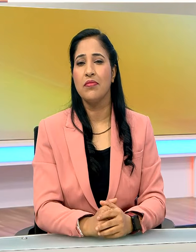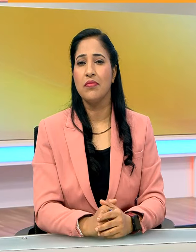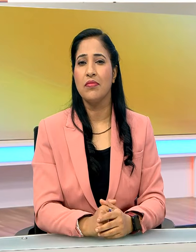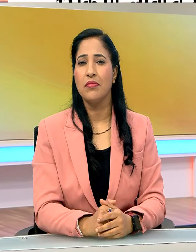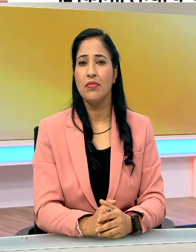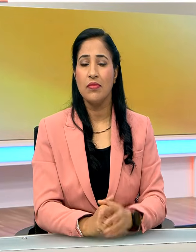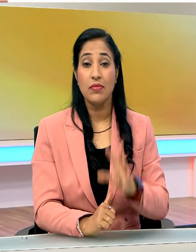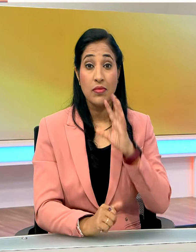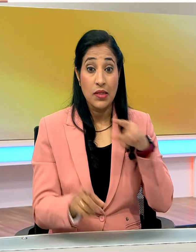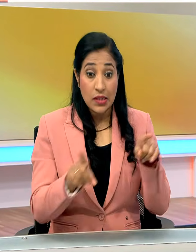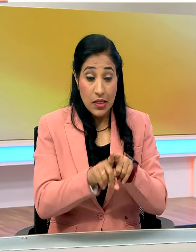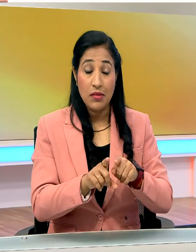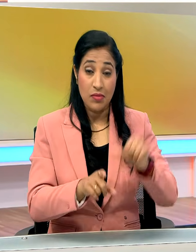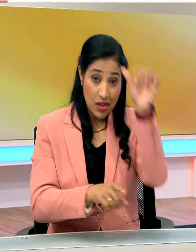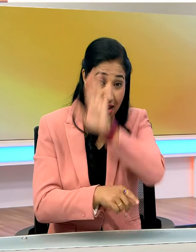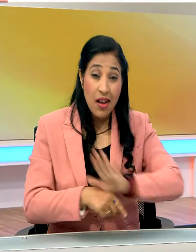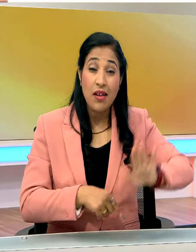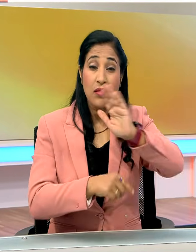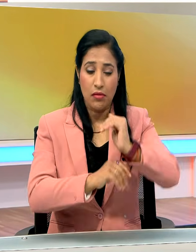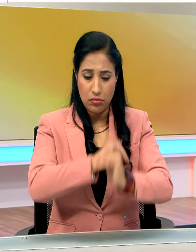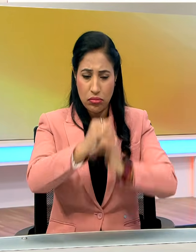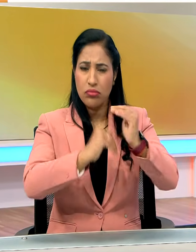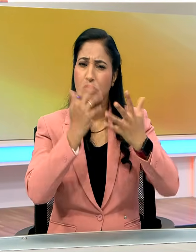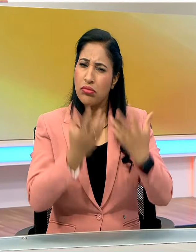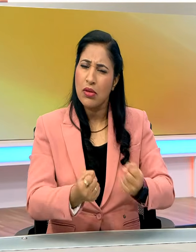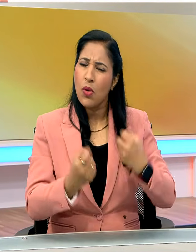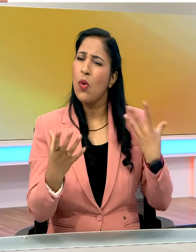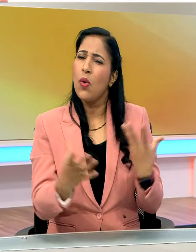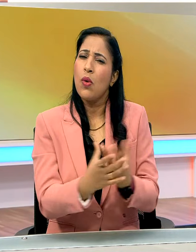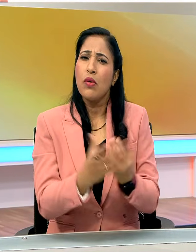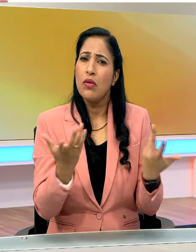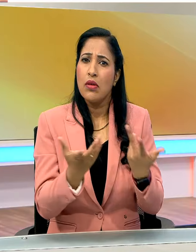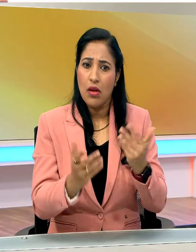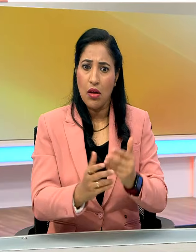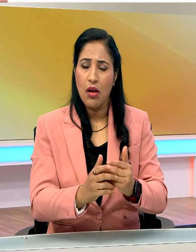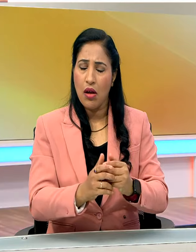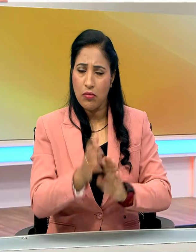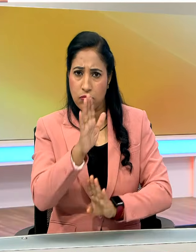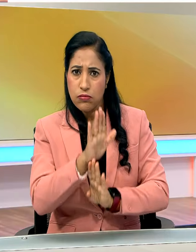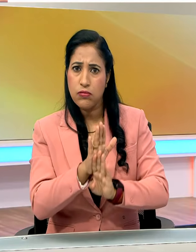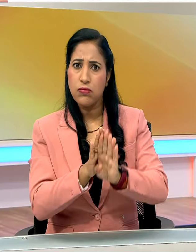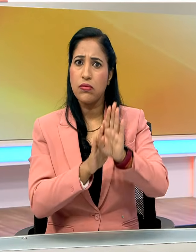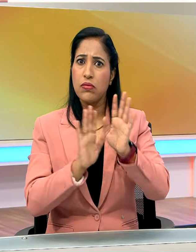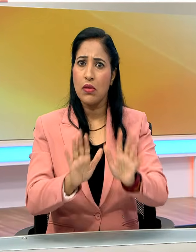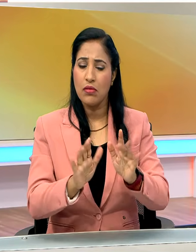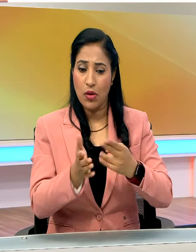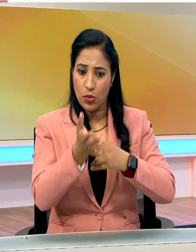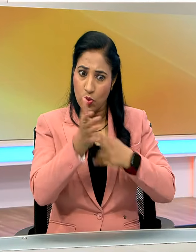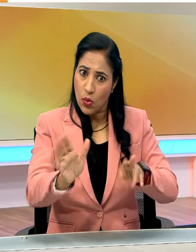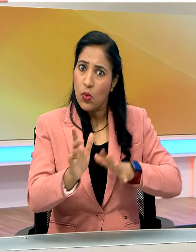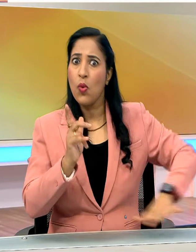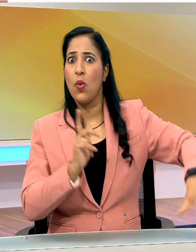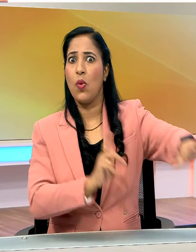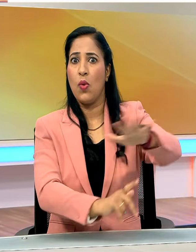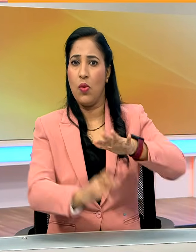हम ऐसा विकसित भारत बनाने में जुटे हैं जहां प्रगति भी हो, प्रकृति भी हो